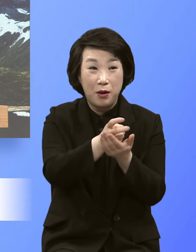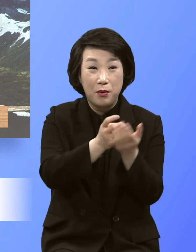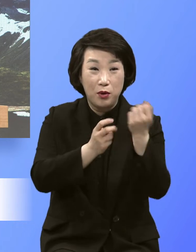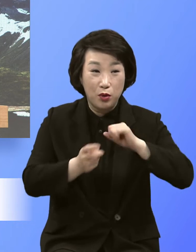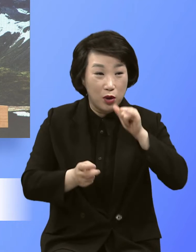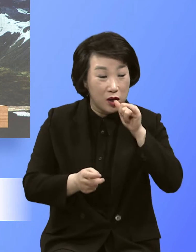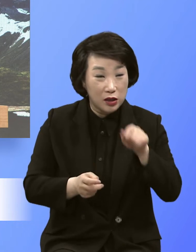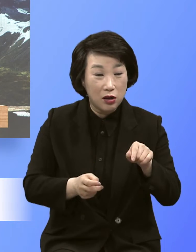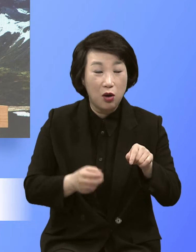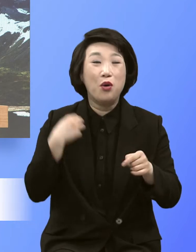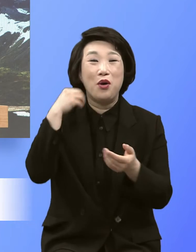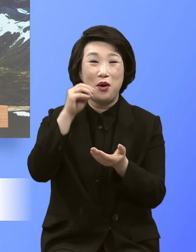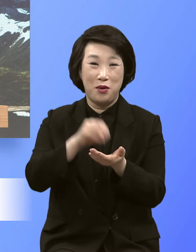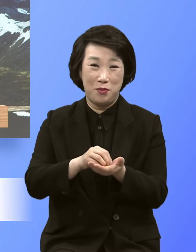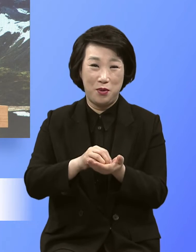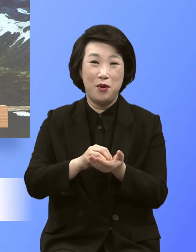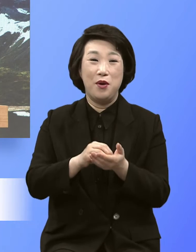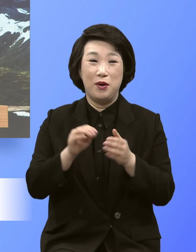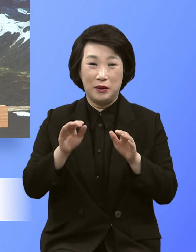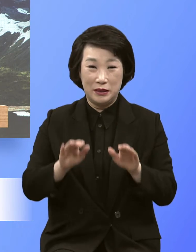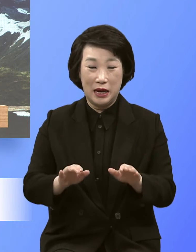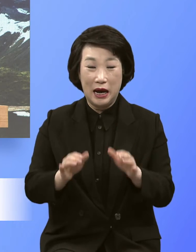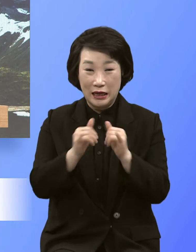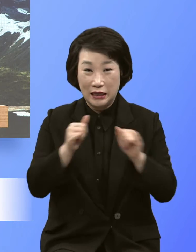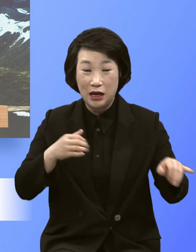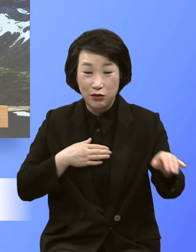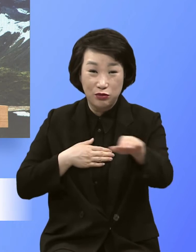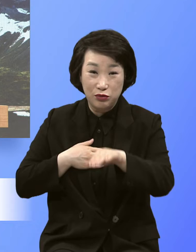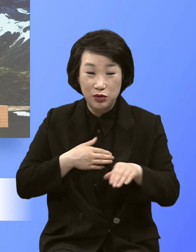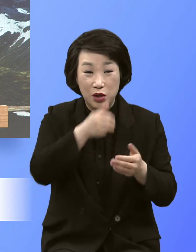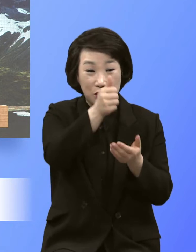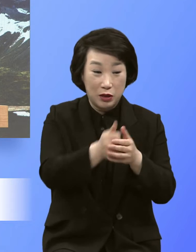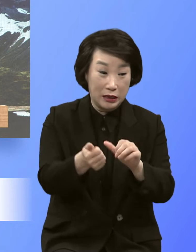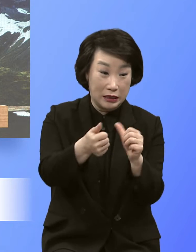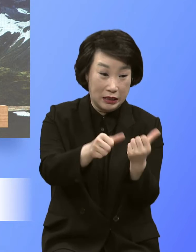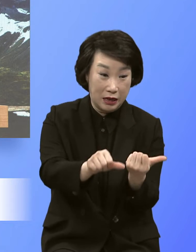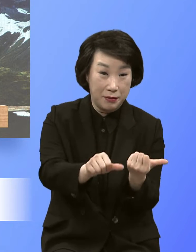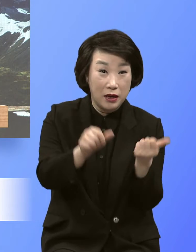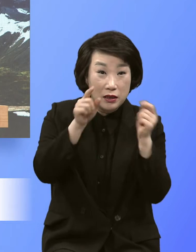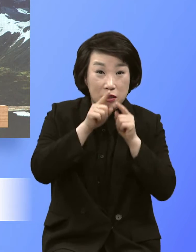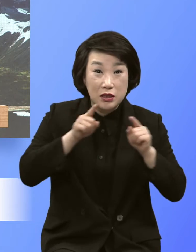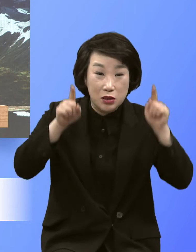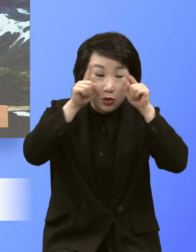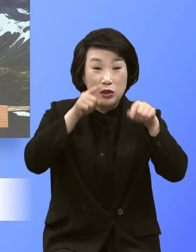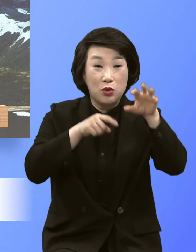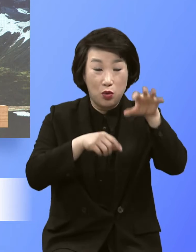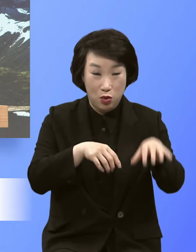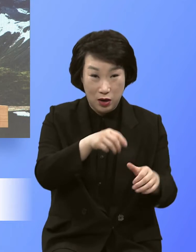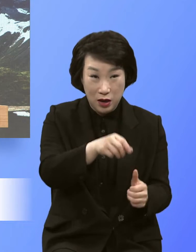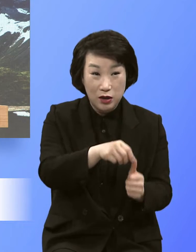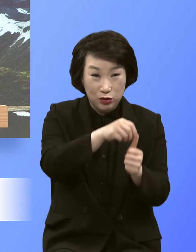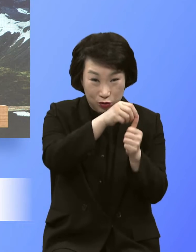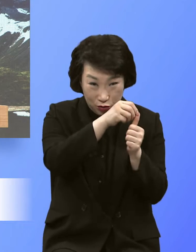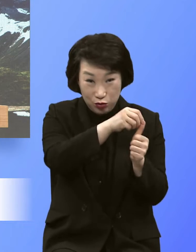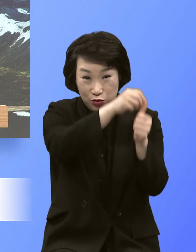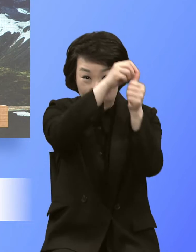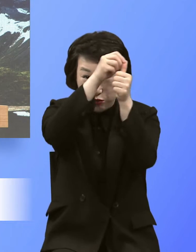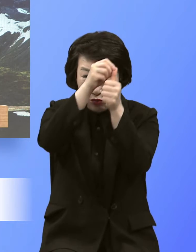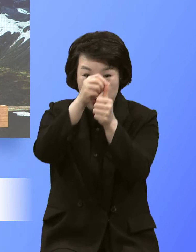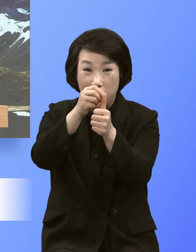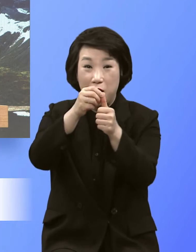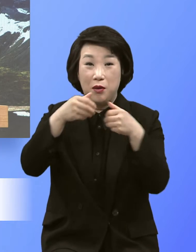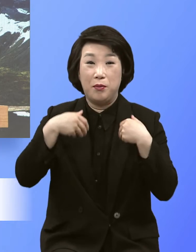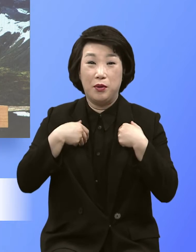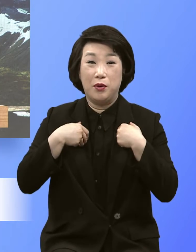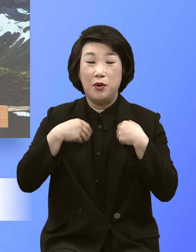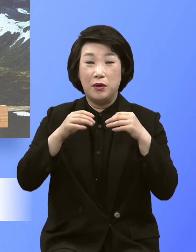질서를 회복해서 인류를 죄와 사망과 참혹한 지옥의 형벌에서 구원하기